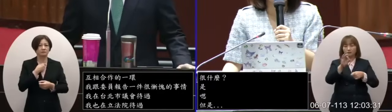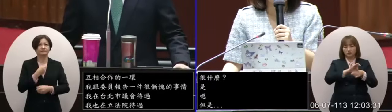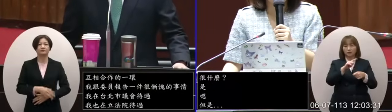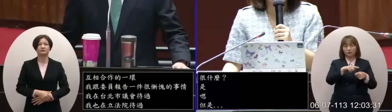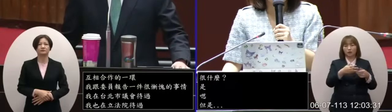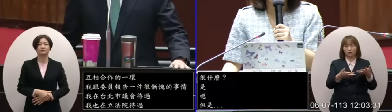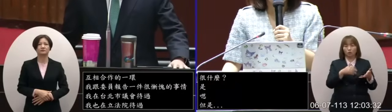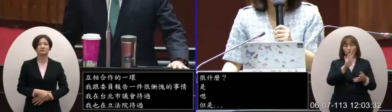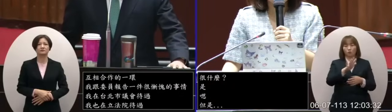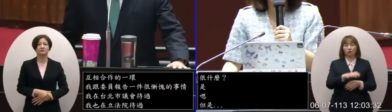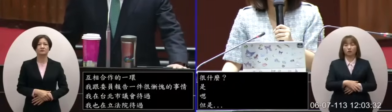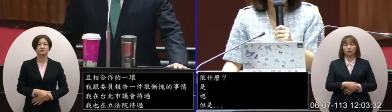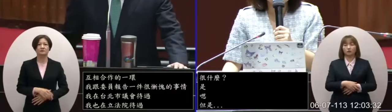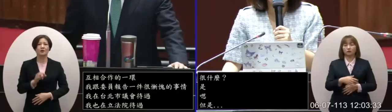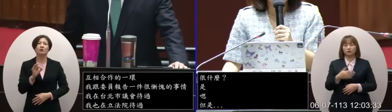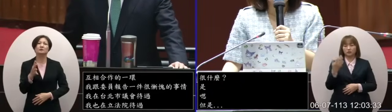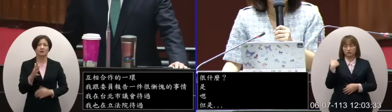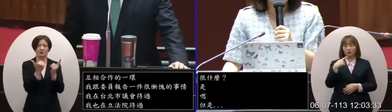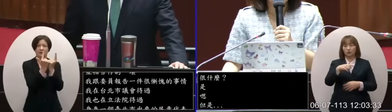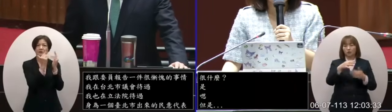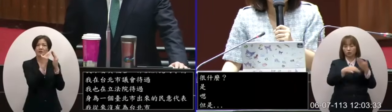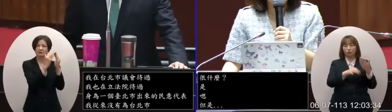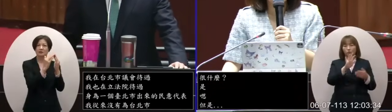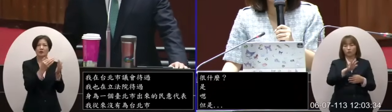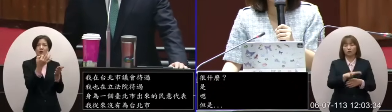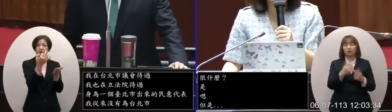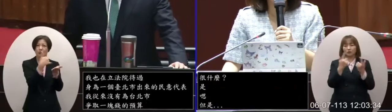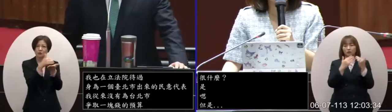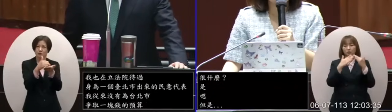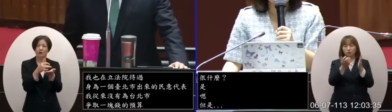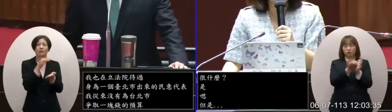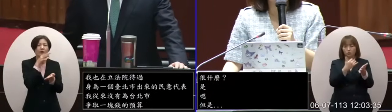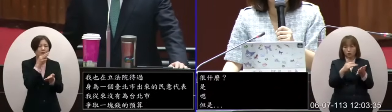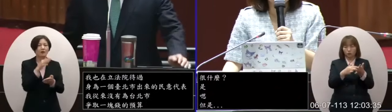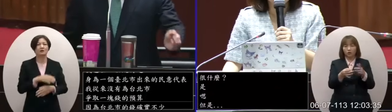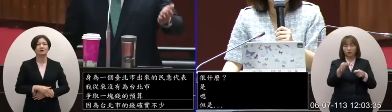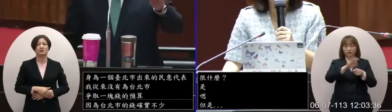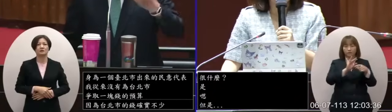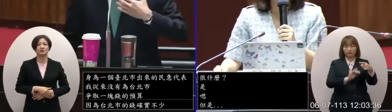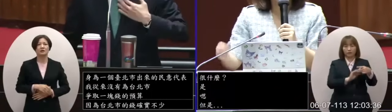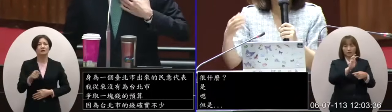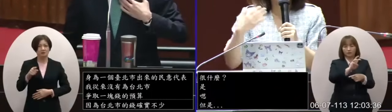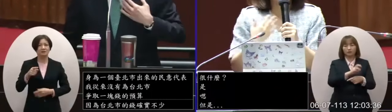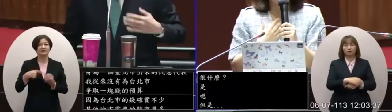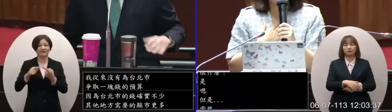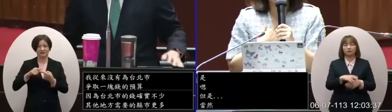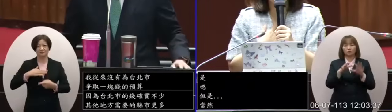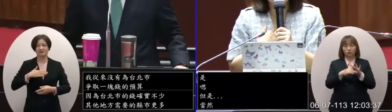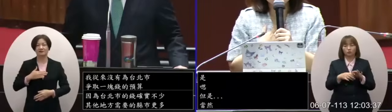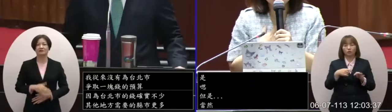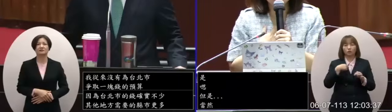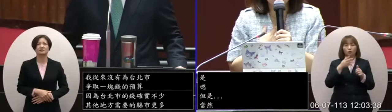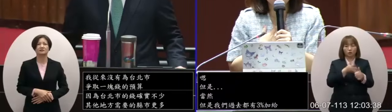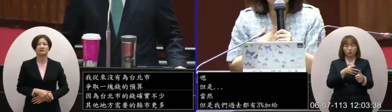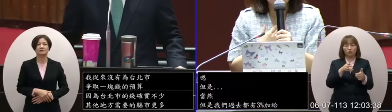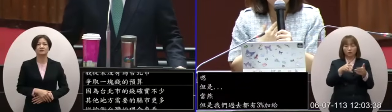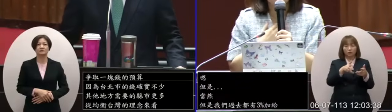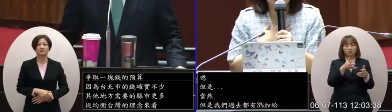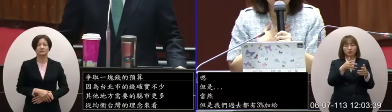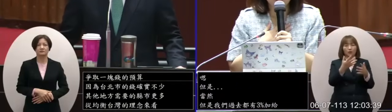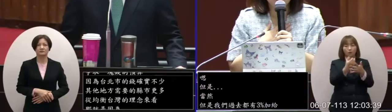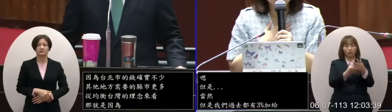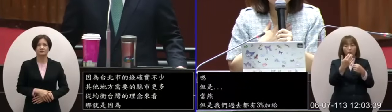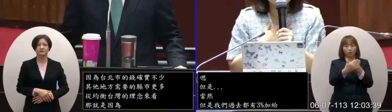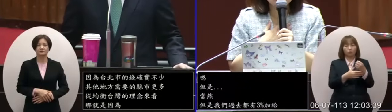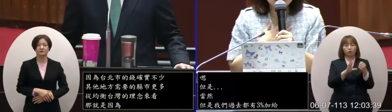是事实吧？ 那就是因 为台北市的，我们过去有这个嘛，对不对？ 台北市的预算 的加值3% 嘛。 所以我们问的是说会不会